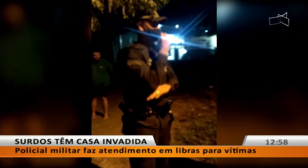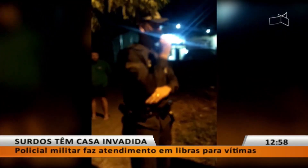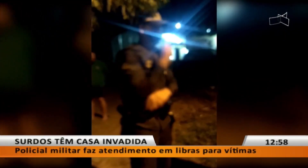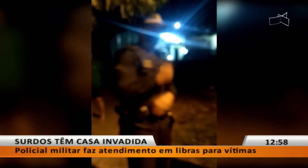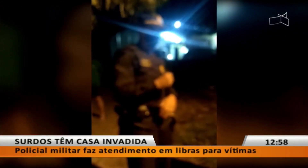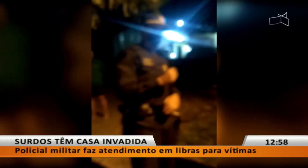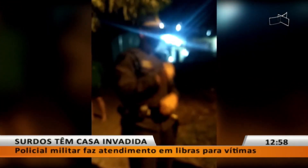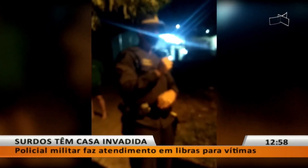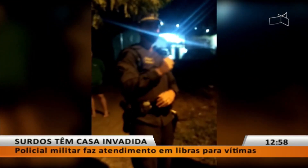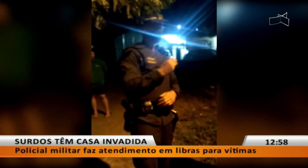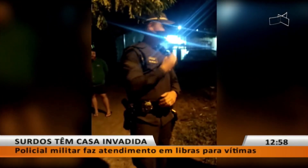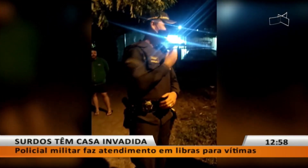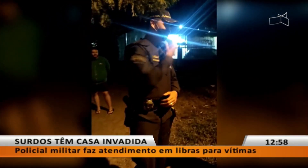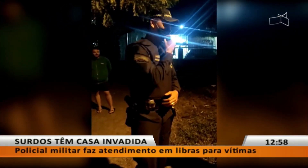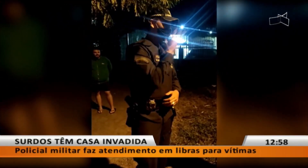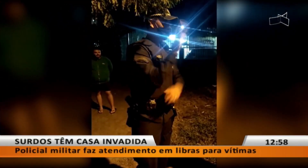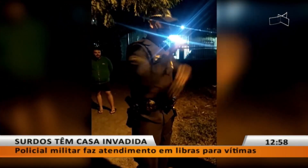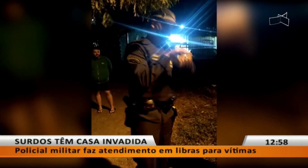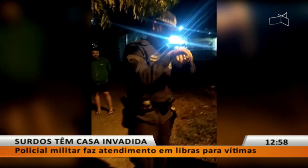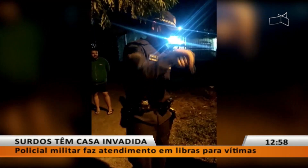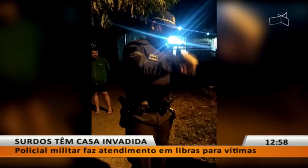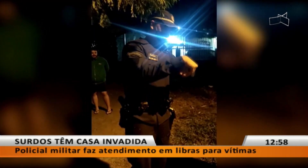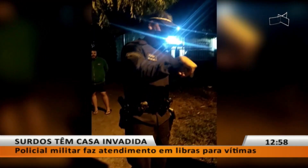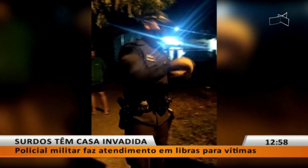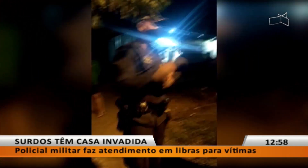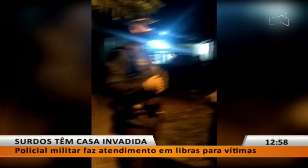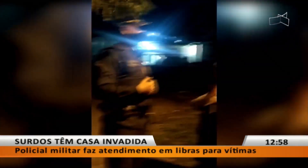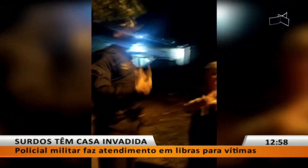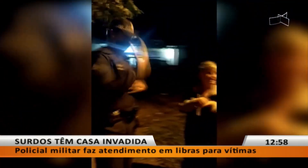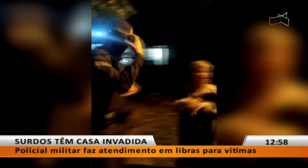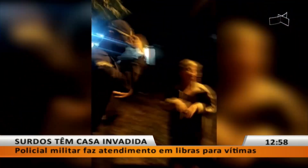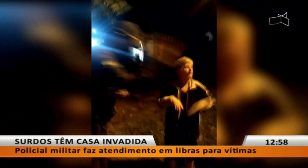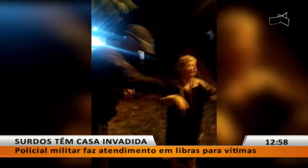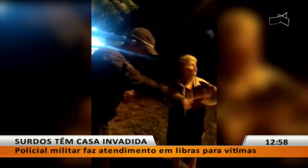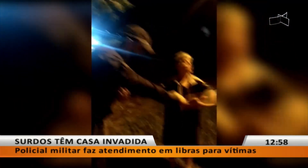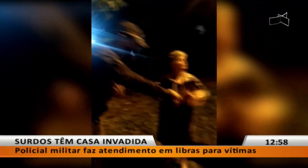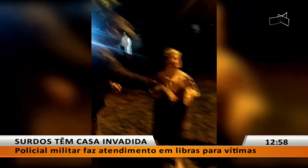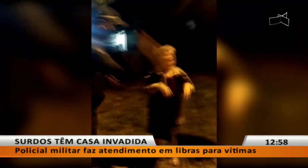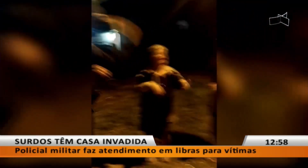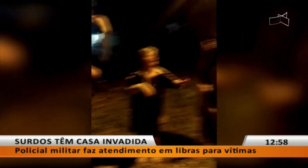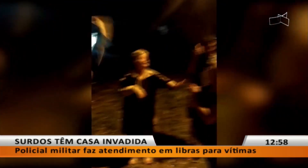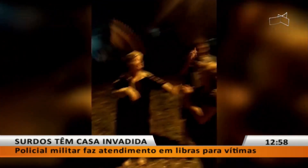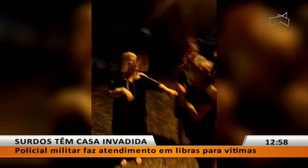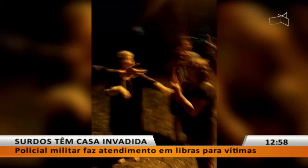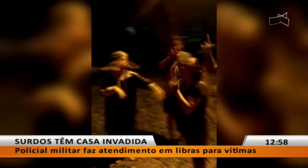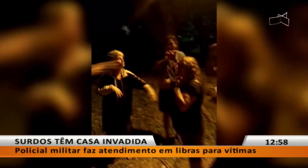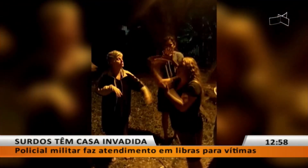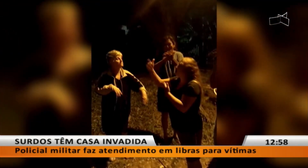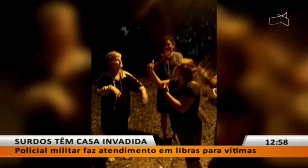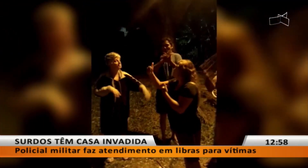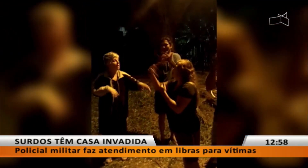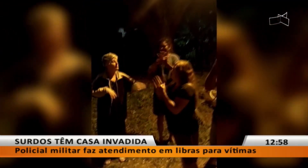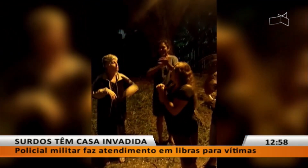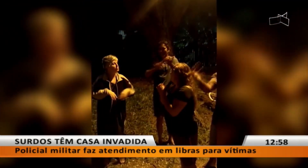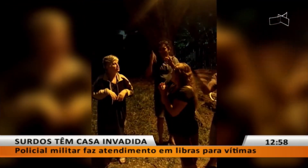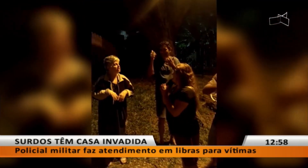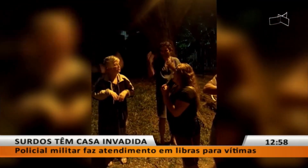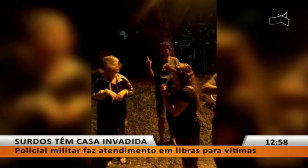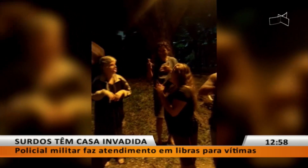né, como é importante a acessibilidade. A gente conversou com o cadete que aparece aí nas imagens conversando com as vítimas por linguagem de